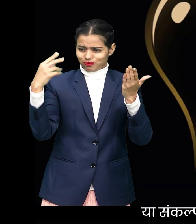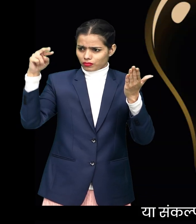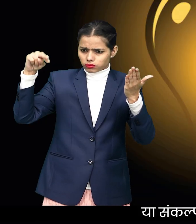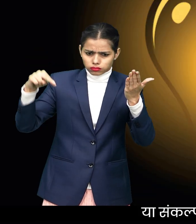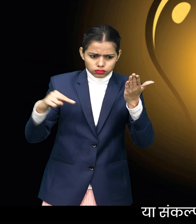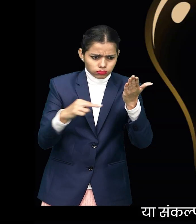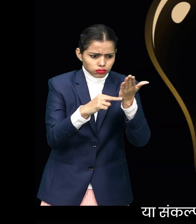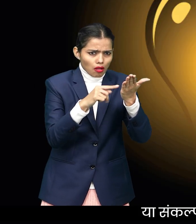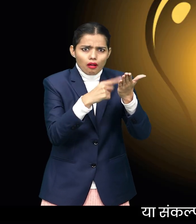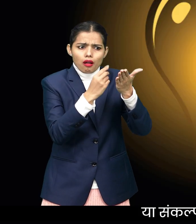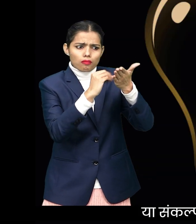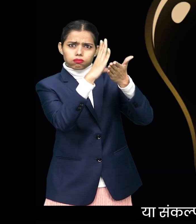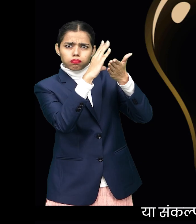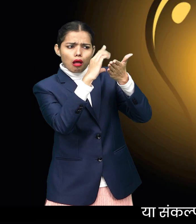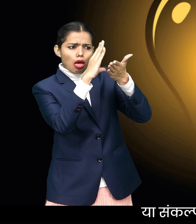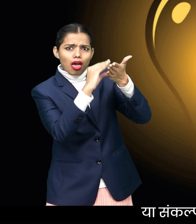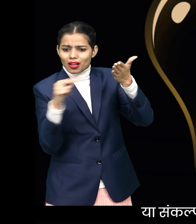या संकल्पनांबद्दल सांगणार आहे.